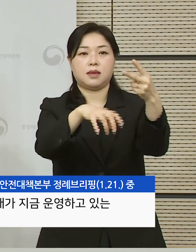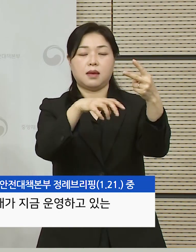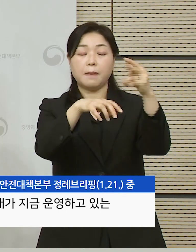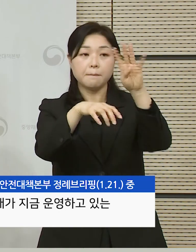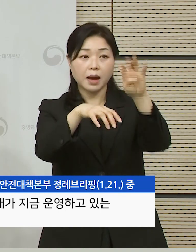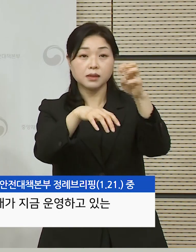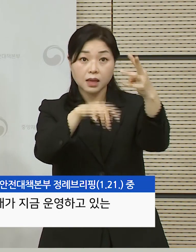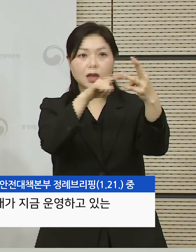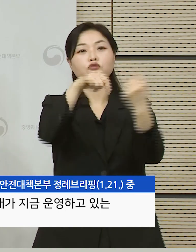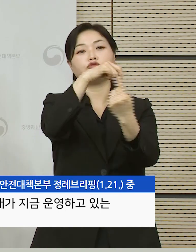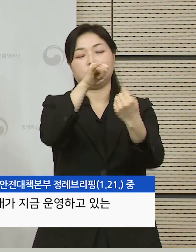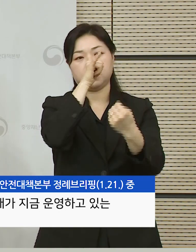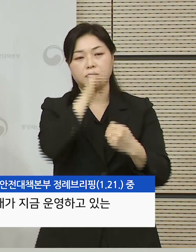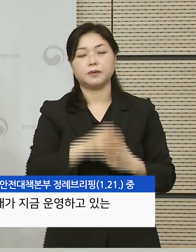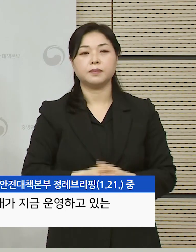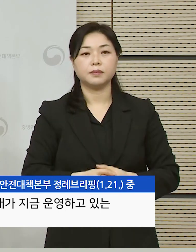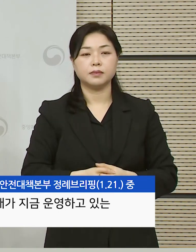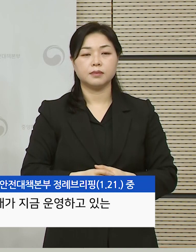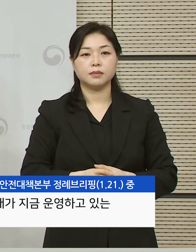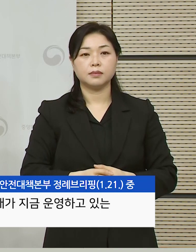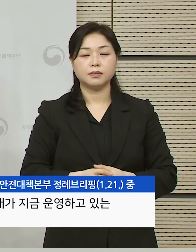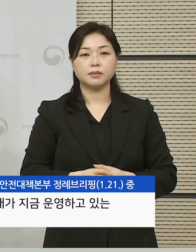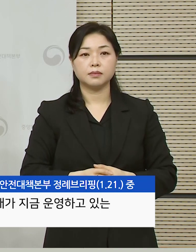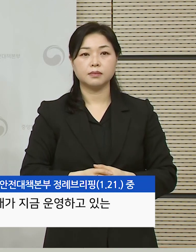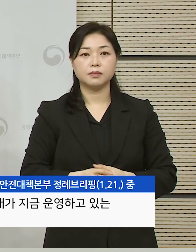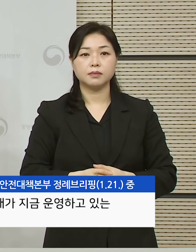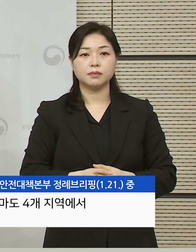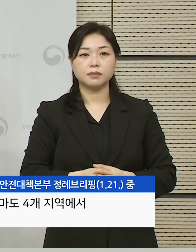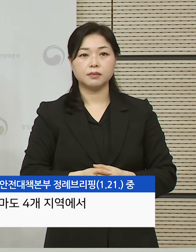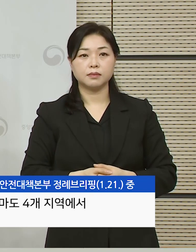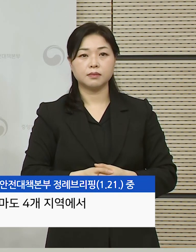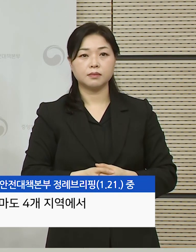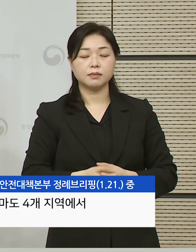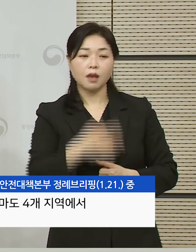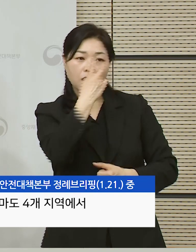이미 43개가 지금 운영하고 있는 상태가 되겠습니다.